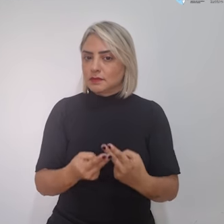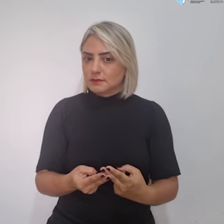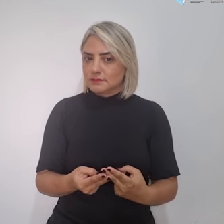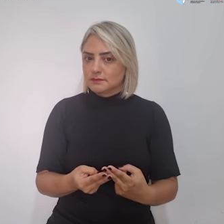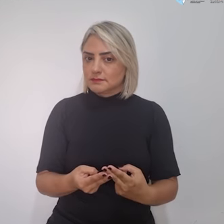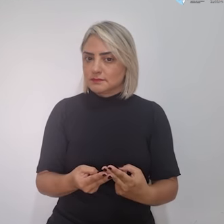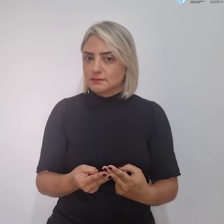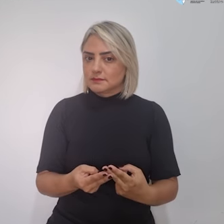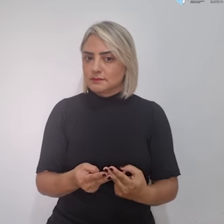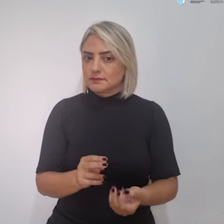Câmara